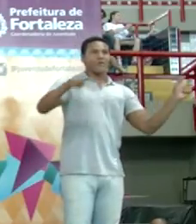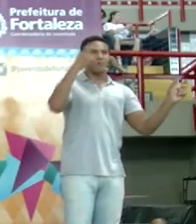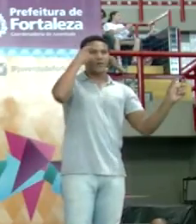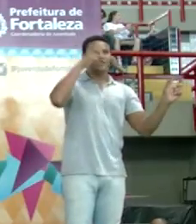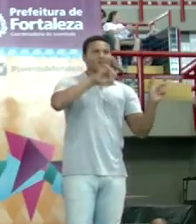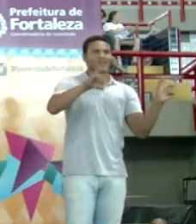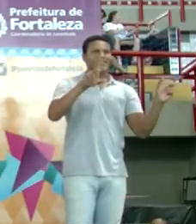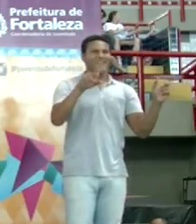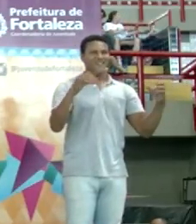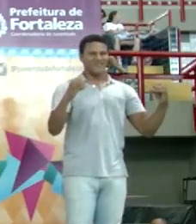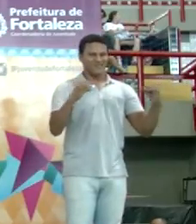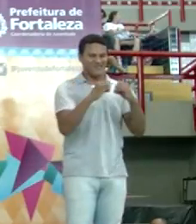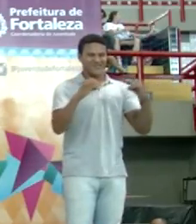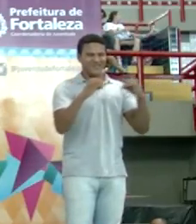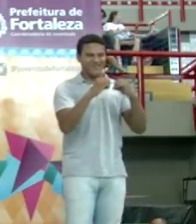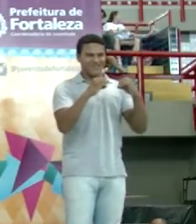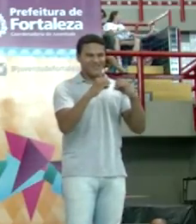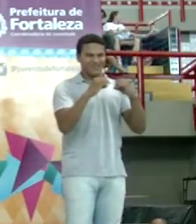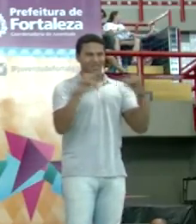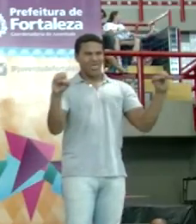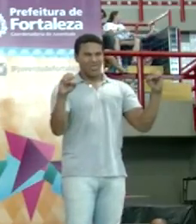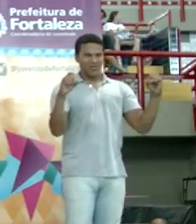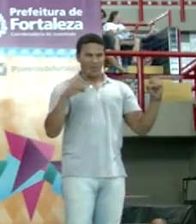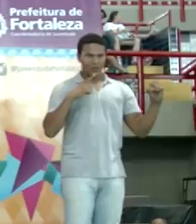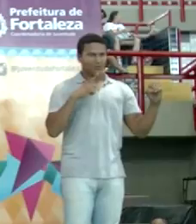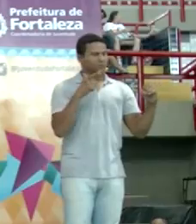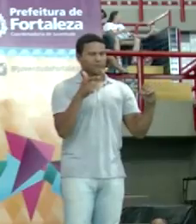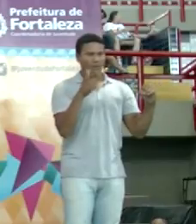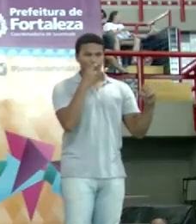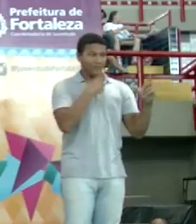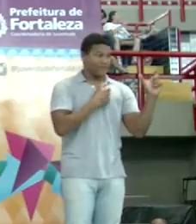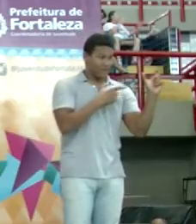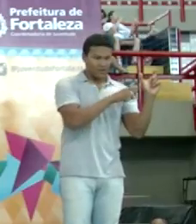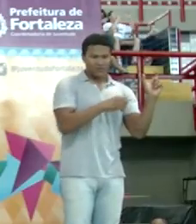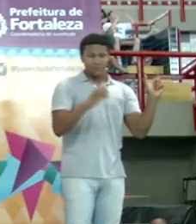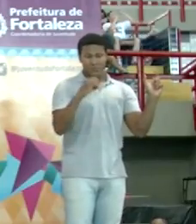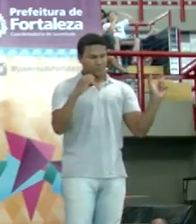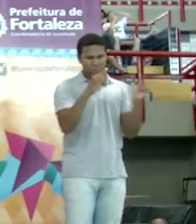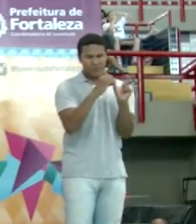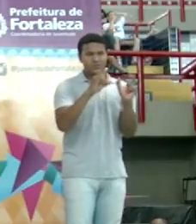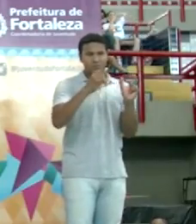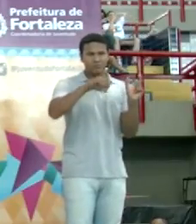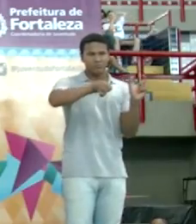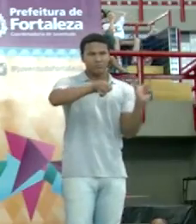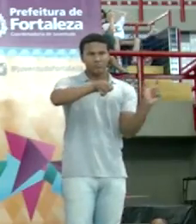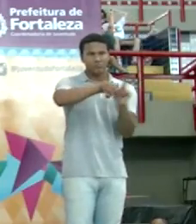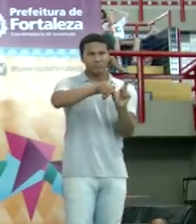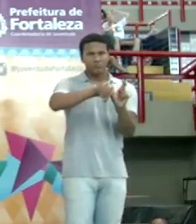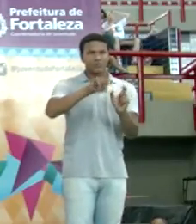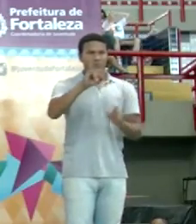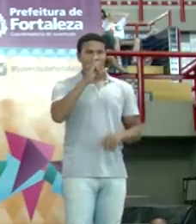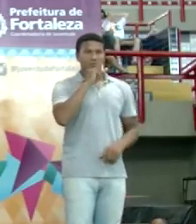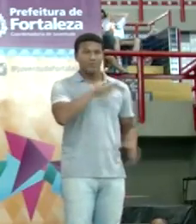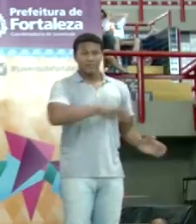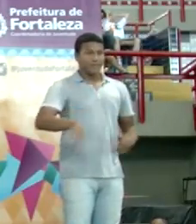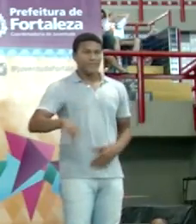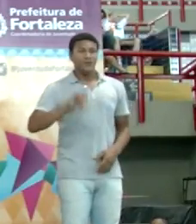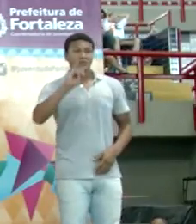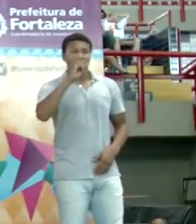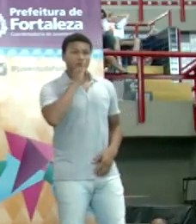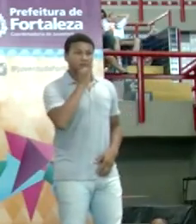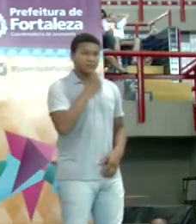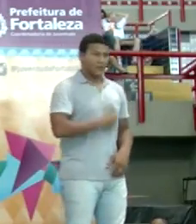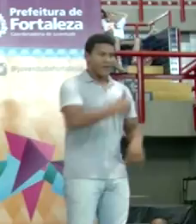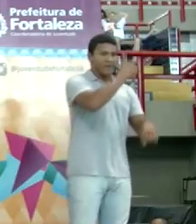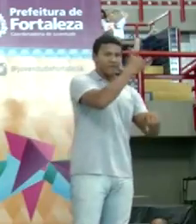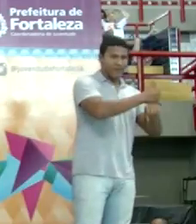Então para explicar aqui a perguntinha. Vamos lá. Se um ferro tiver próximo... Um ferro. Tiver próximo